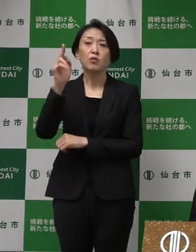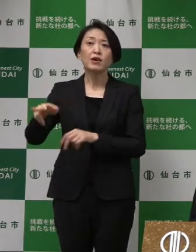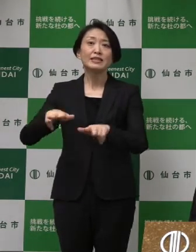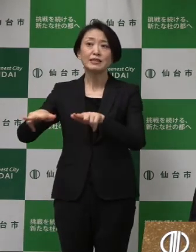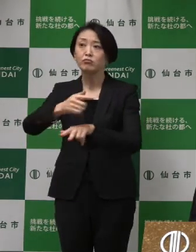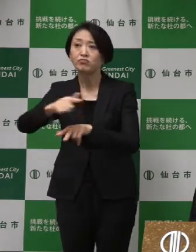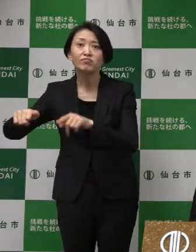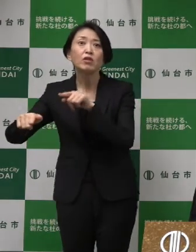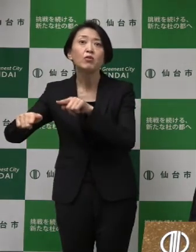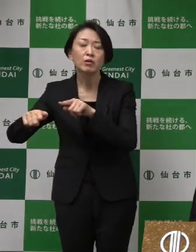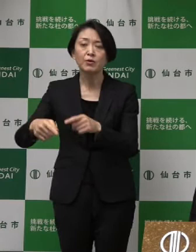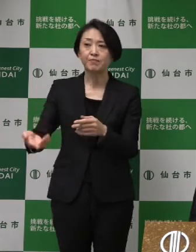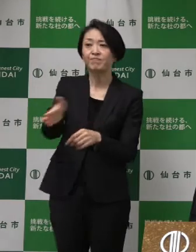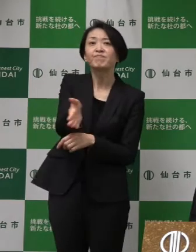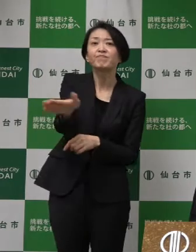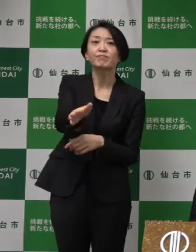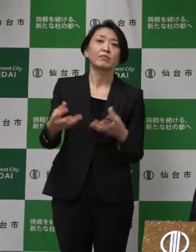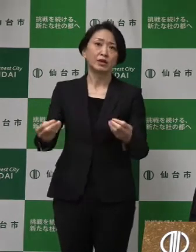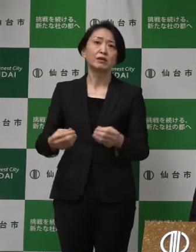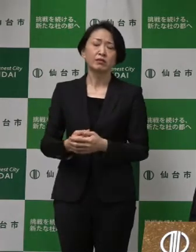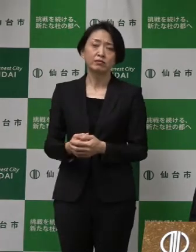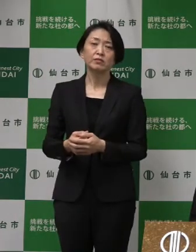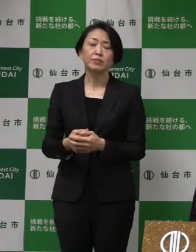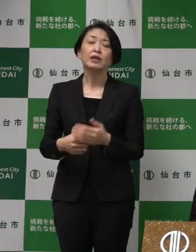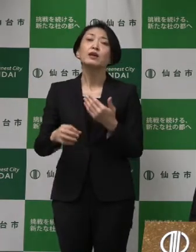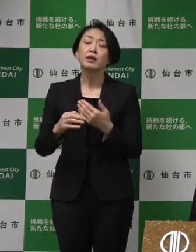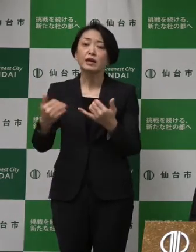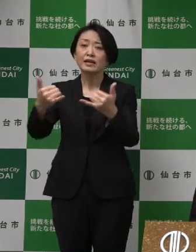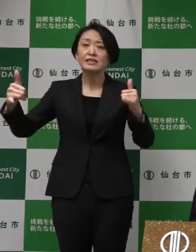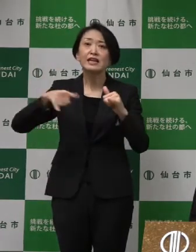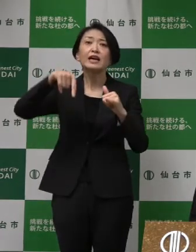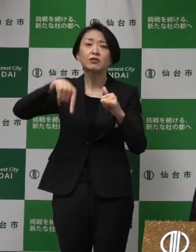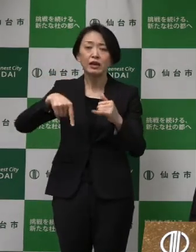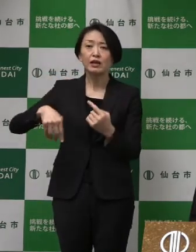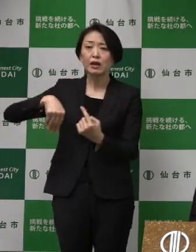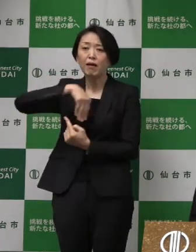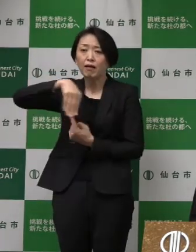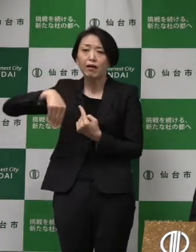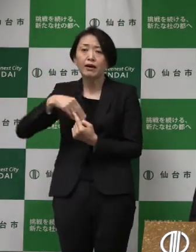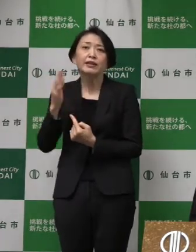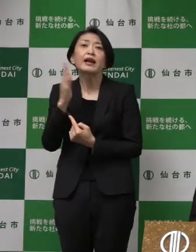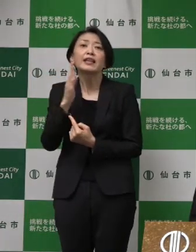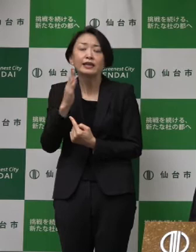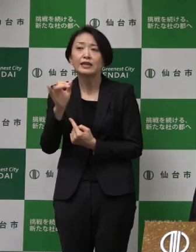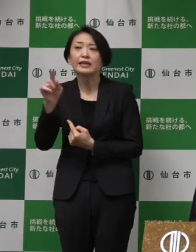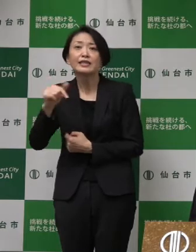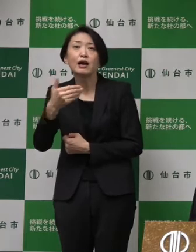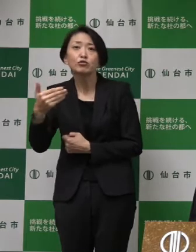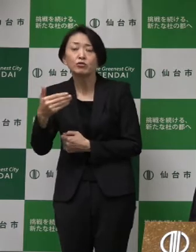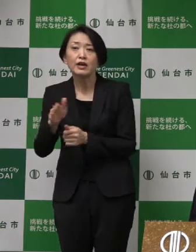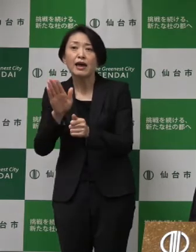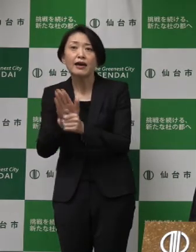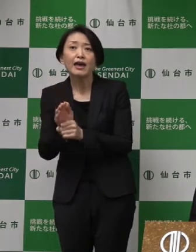ことを出していただきましたけれども、社会的孤立を防いでいくためにもヤングケアラーの実態調査をしたいということと、それからのコ